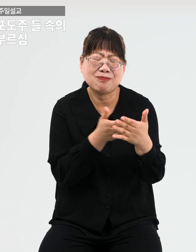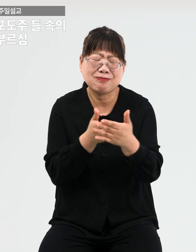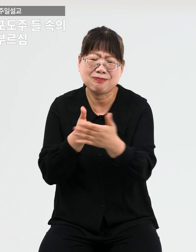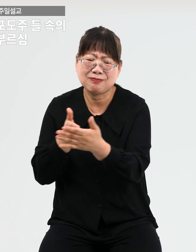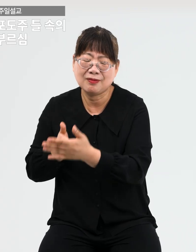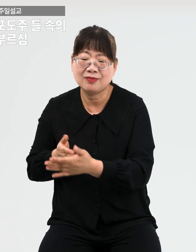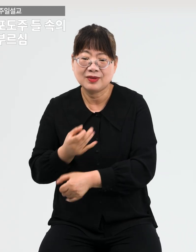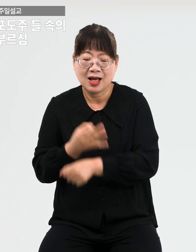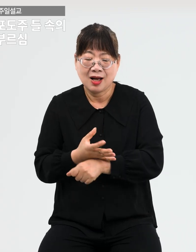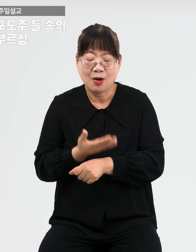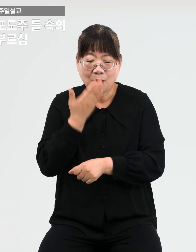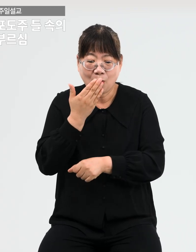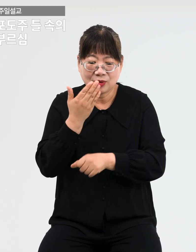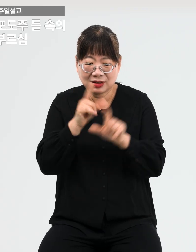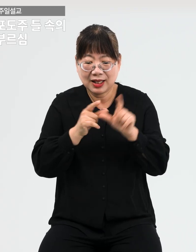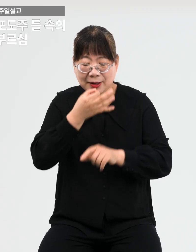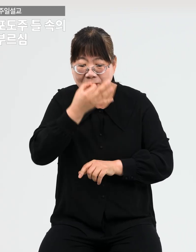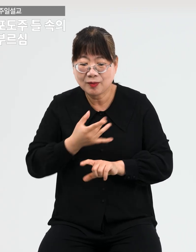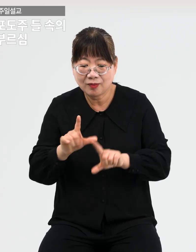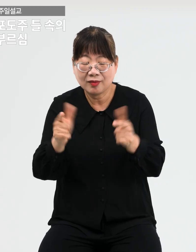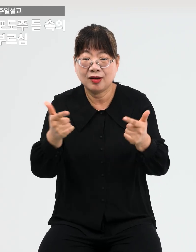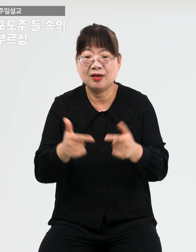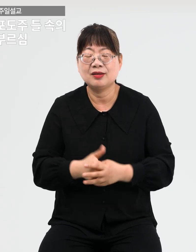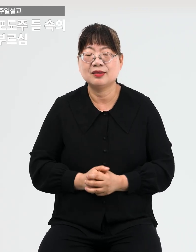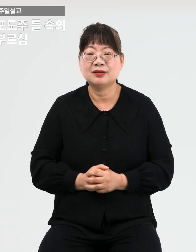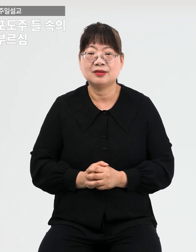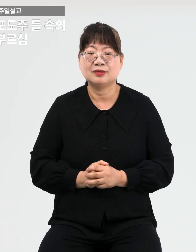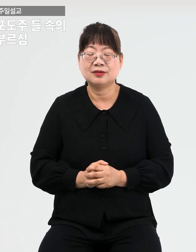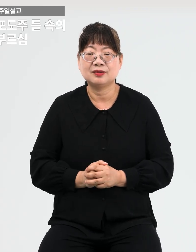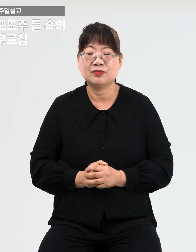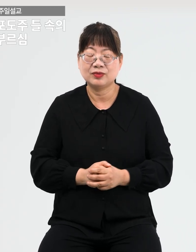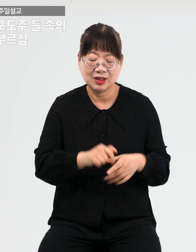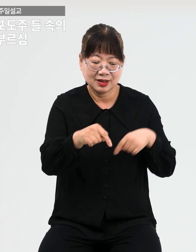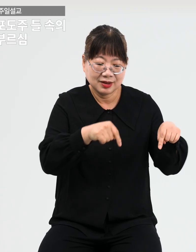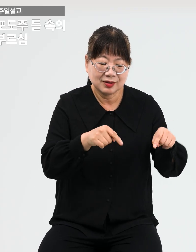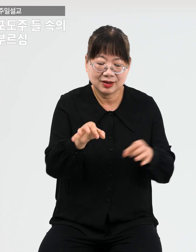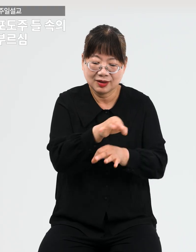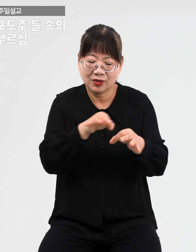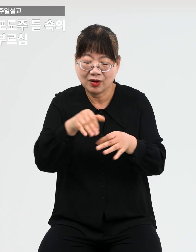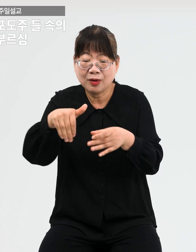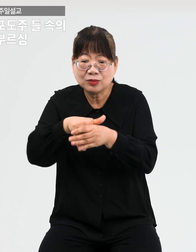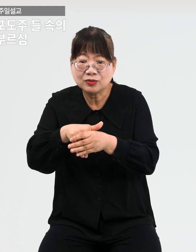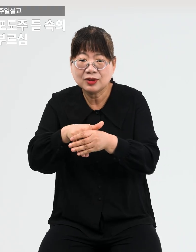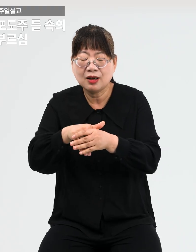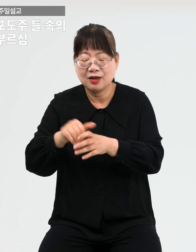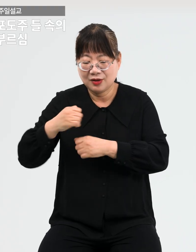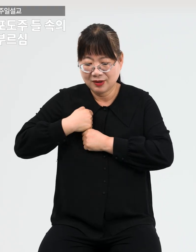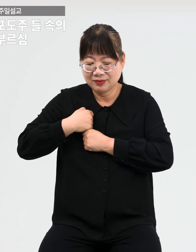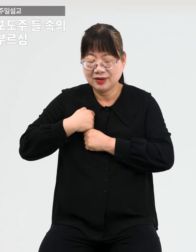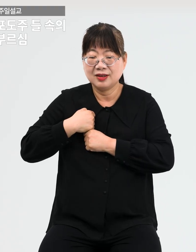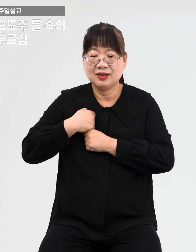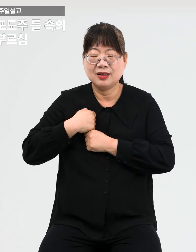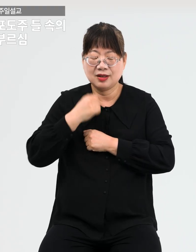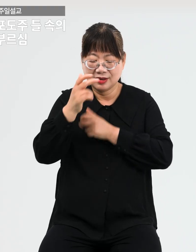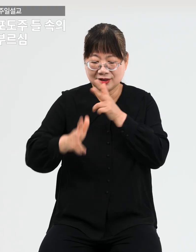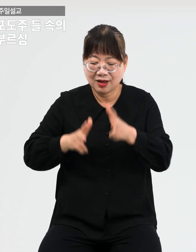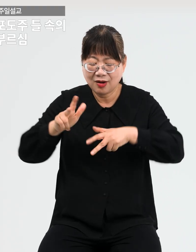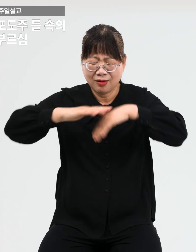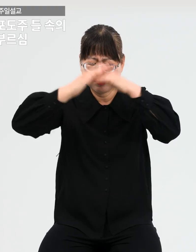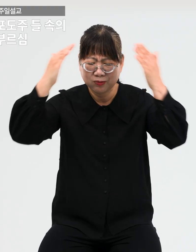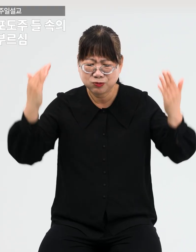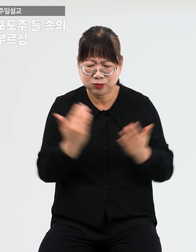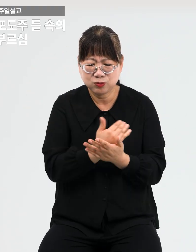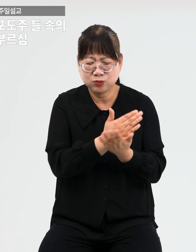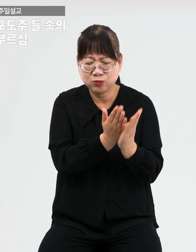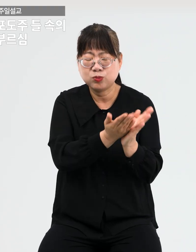단순히 먹고 살기 힘들어졌다 그 얘기가 아니고 정치, 경제, 문화, 국방, 산업